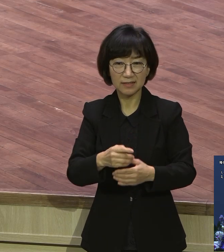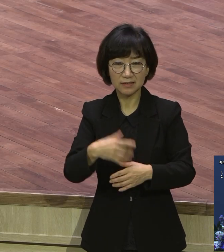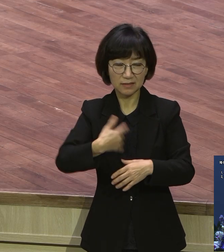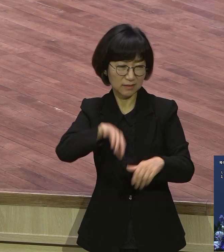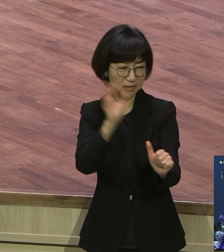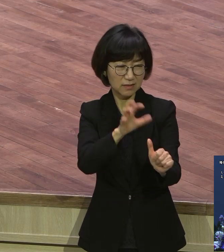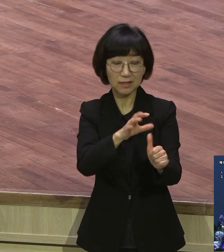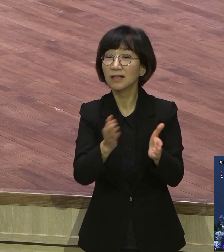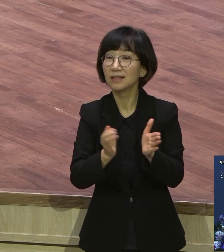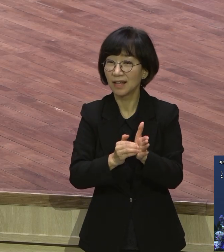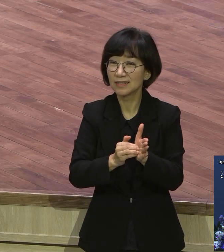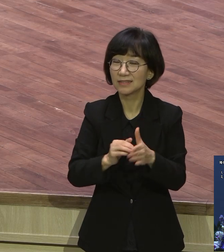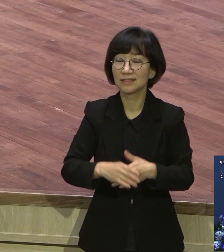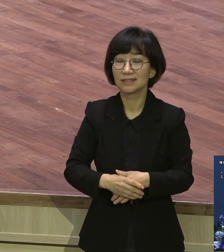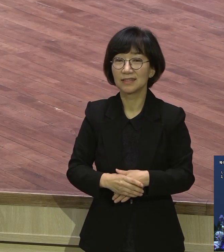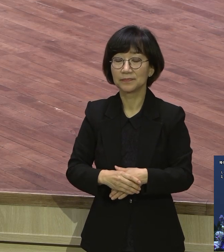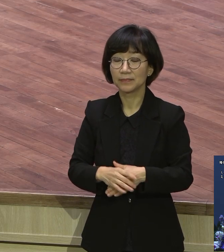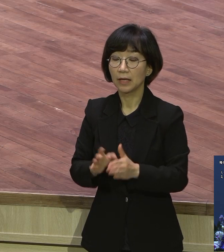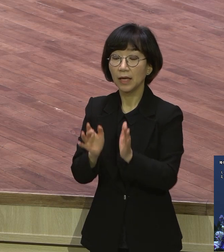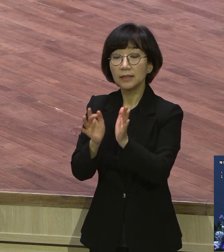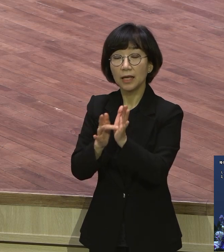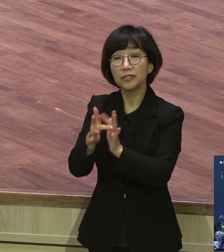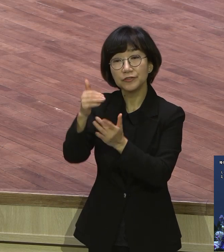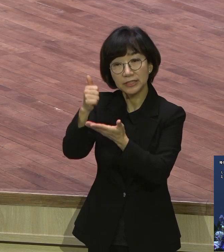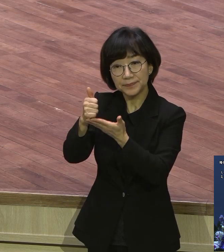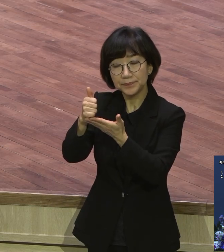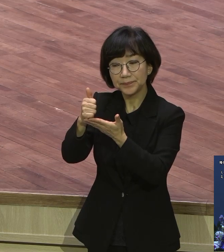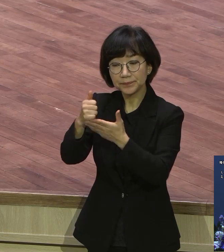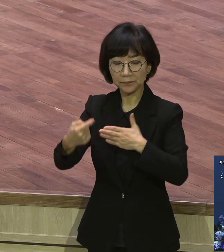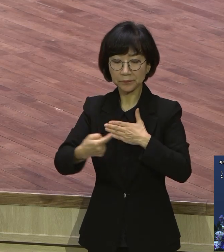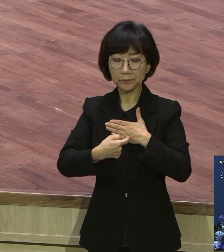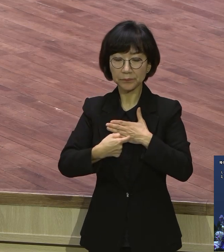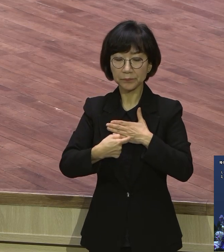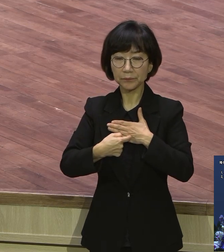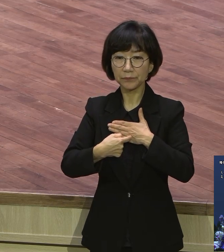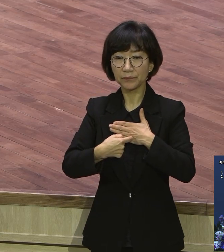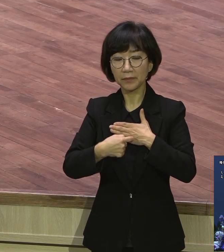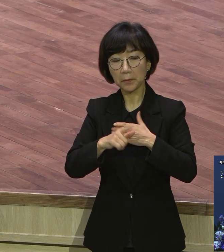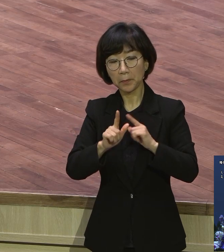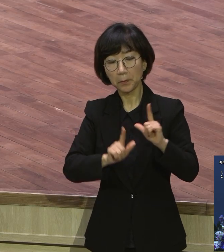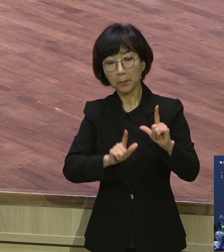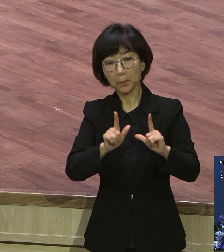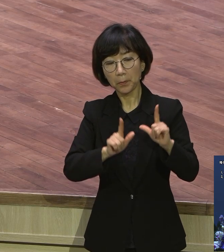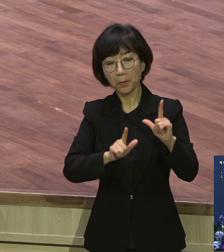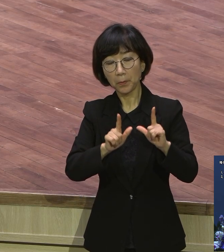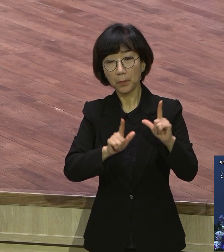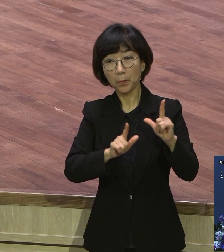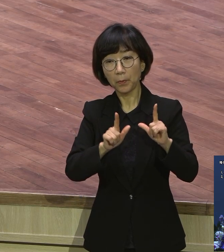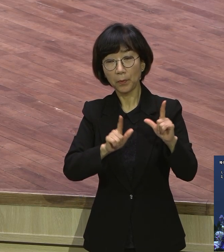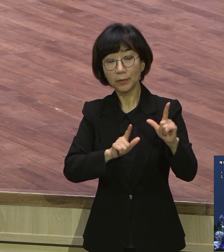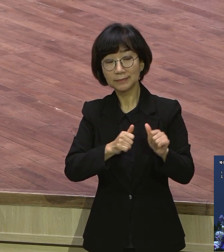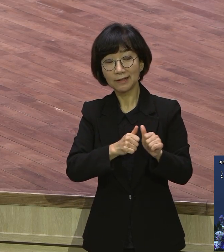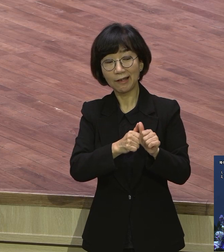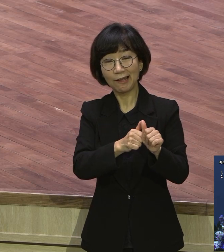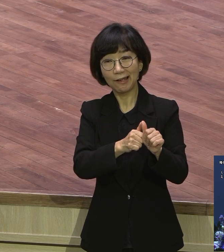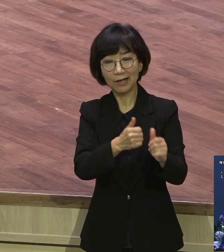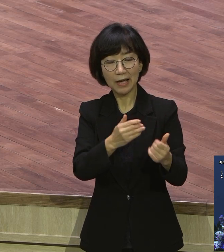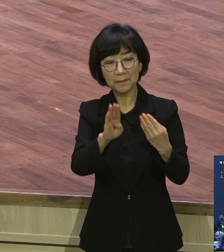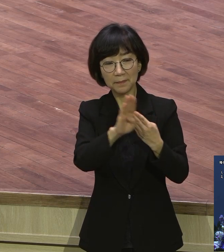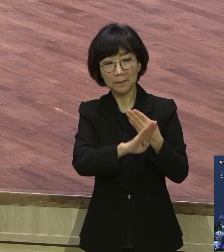예수님은 외적인 행위나 형식에 지우친 이 바리세인의